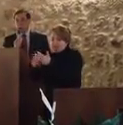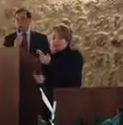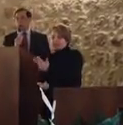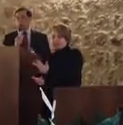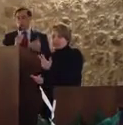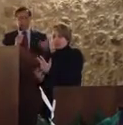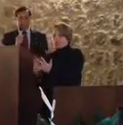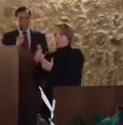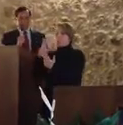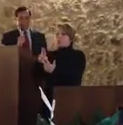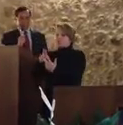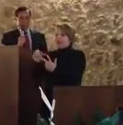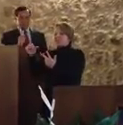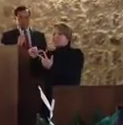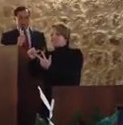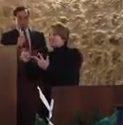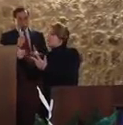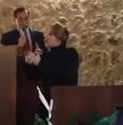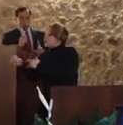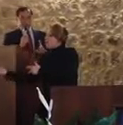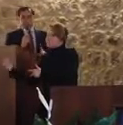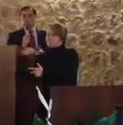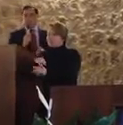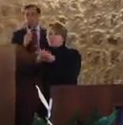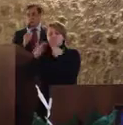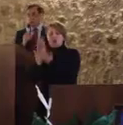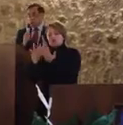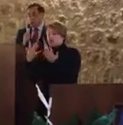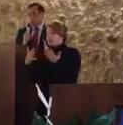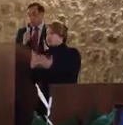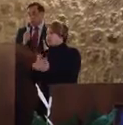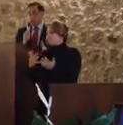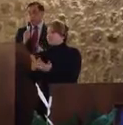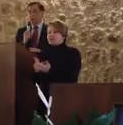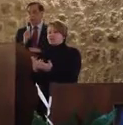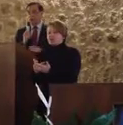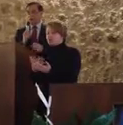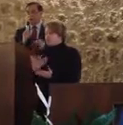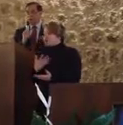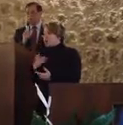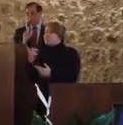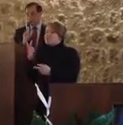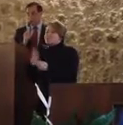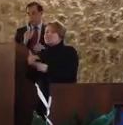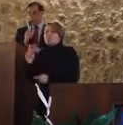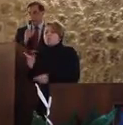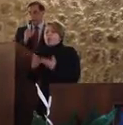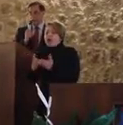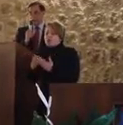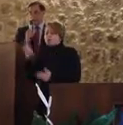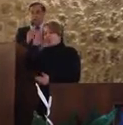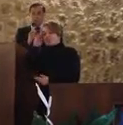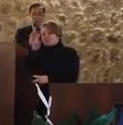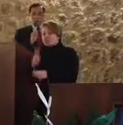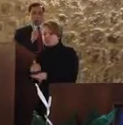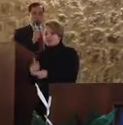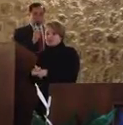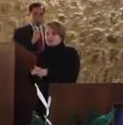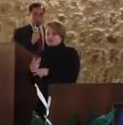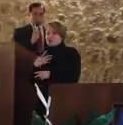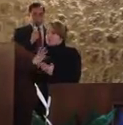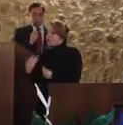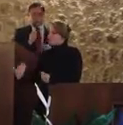le situazioni sono complesse, a un mondo dove c'è bisogno di aiuto, dove c'è bisogno di attenzione. E mi ha